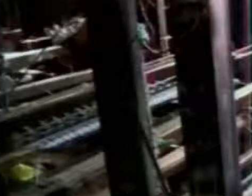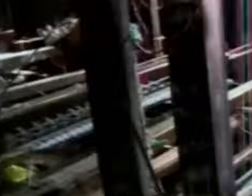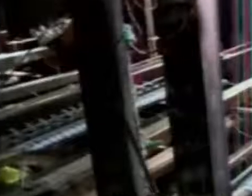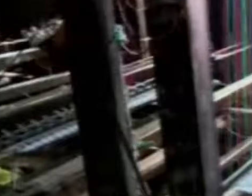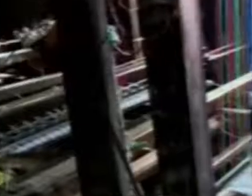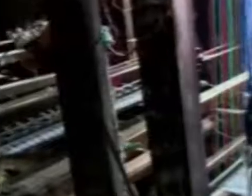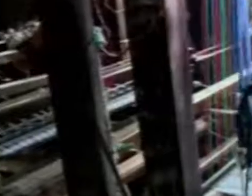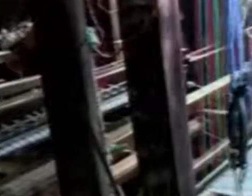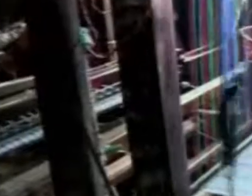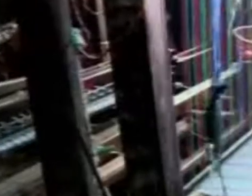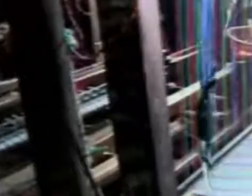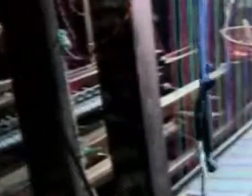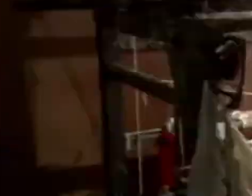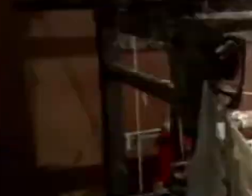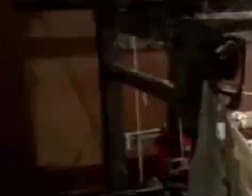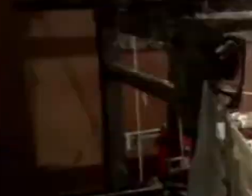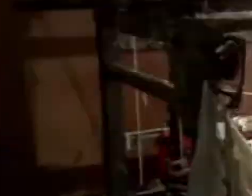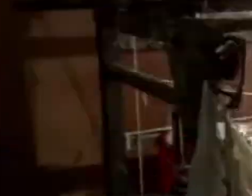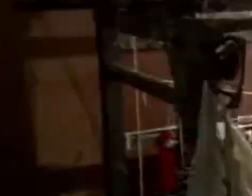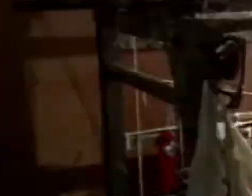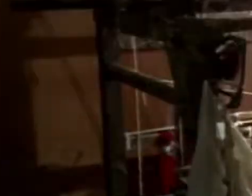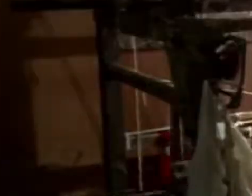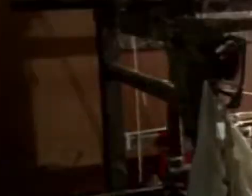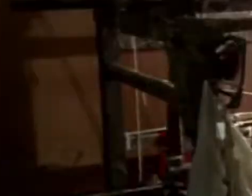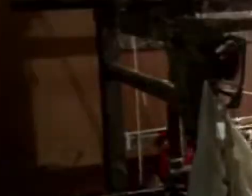धन साधन समय की सीमा से